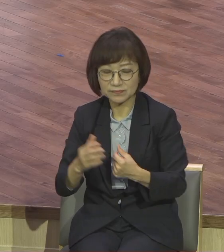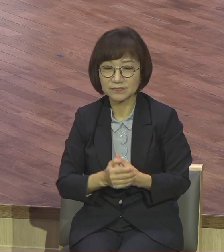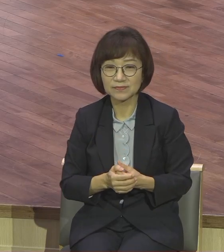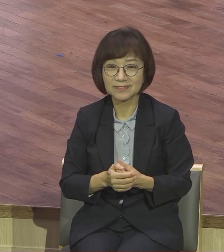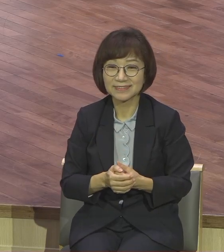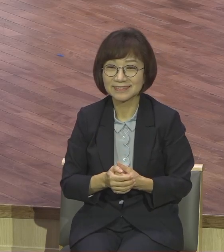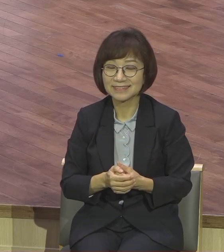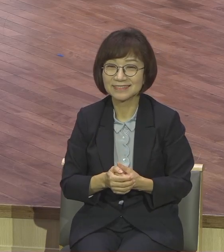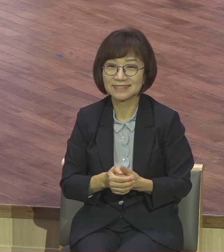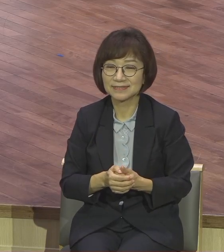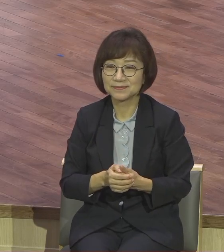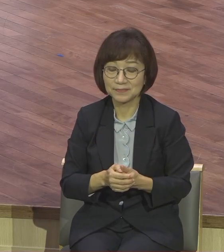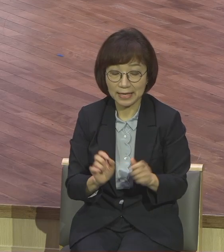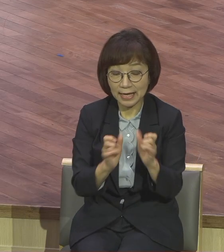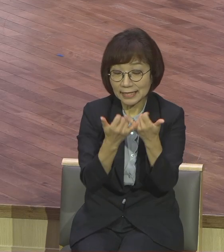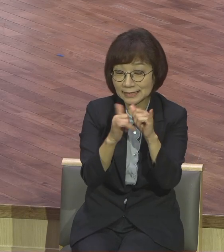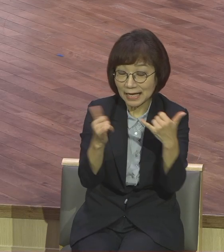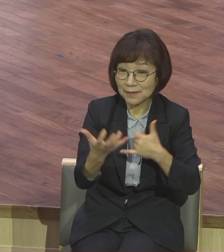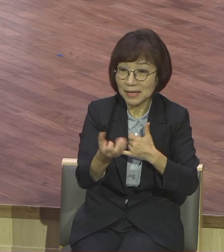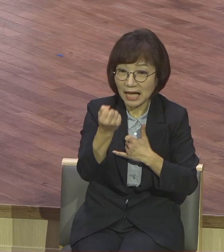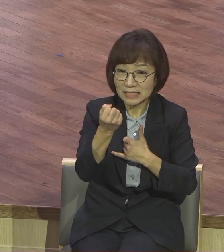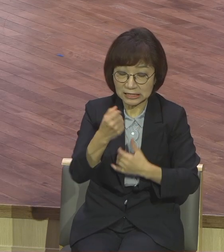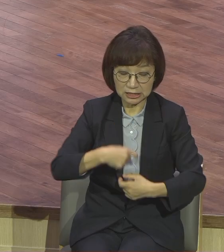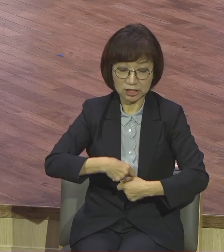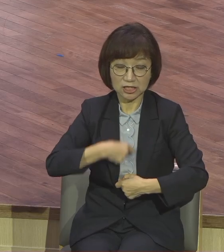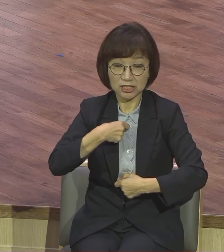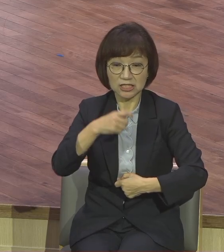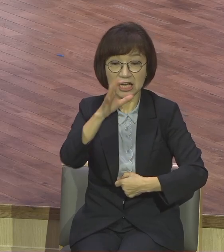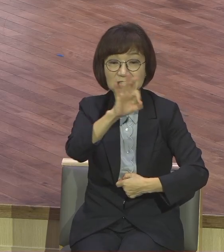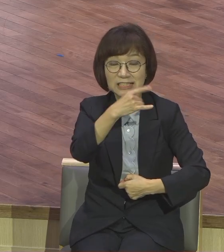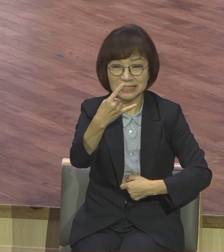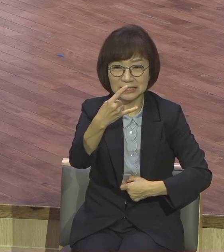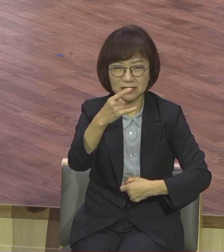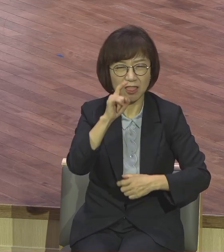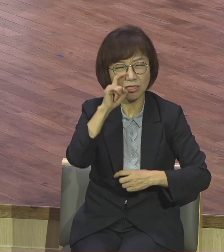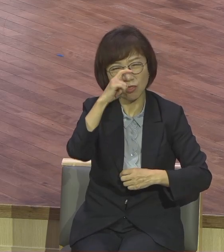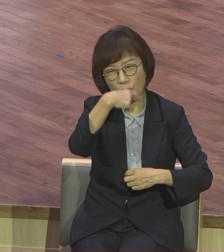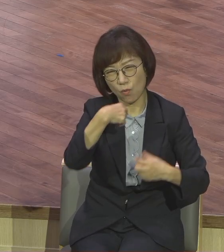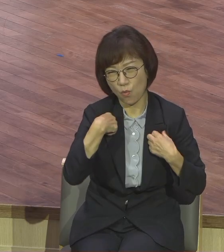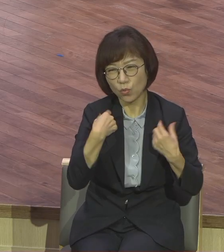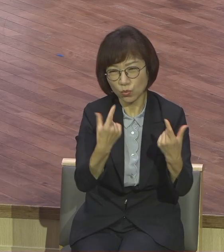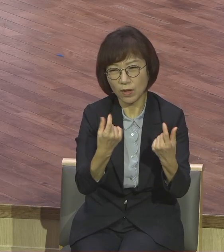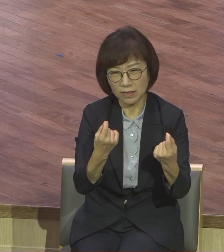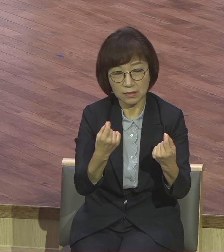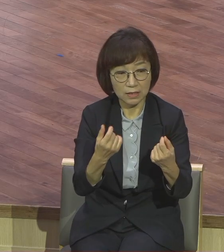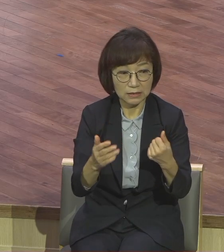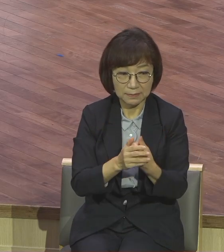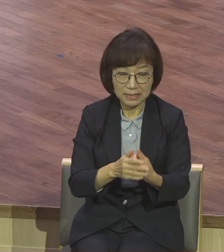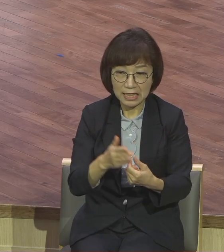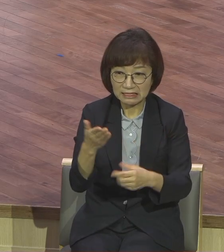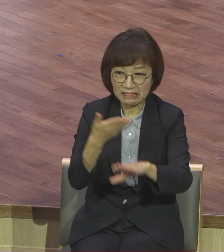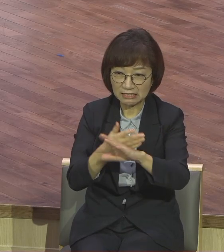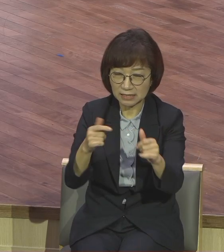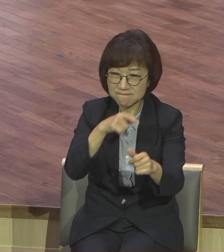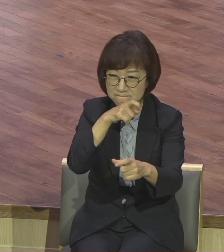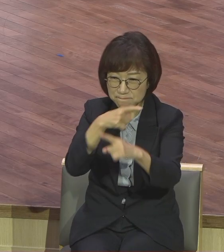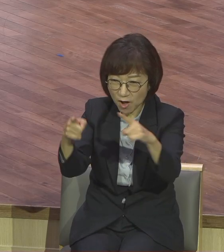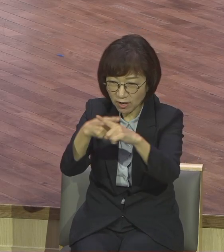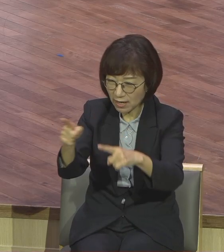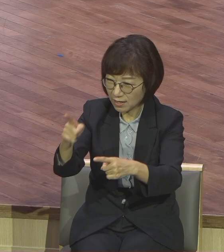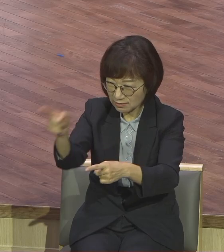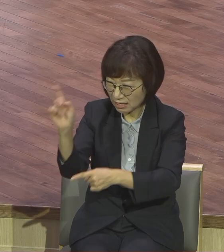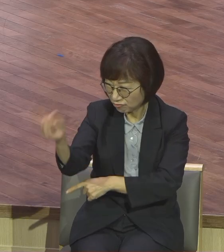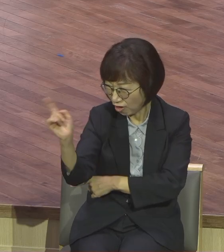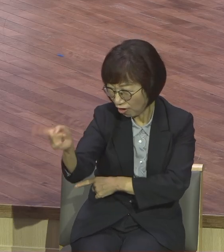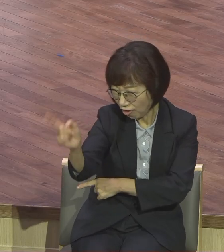우리의 의인은요, 인간의 의인은 다 더러운 거예요. 그러니까 남 비판하지 마세요. 남 평가하지 마세요. 그 자체가 틀린